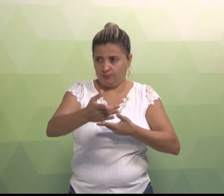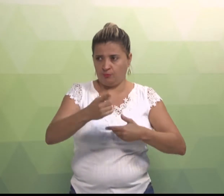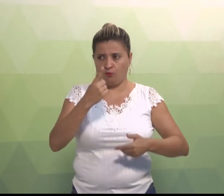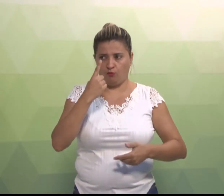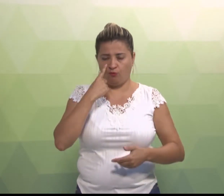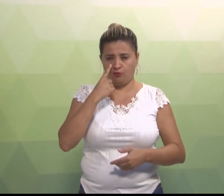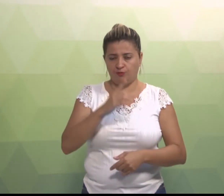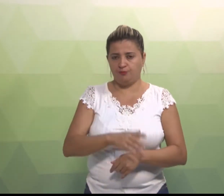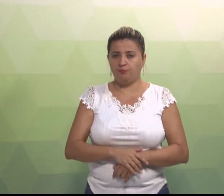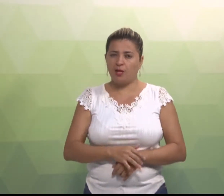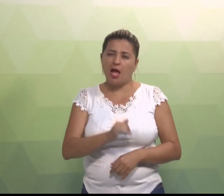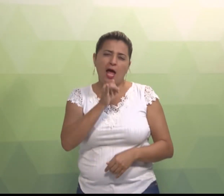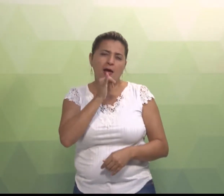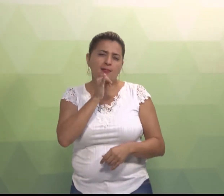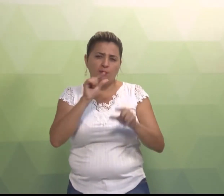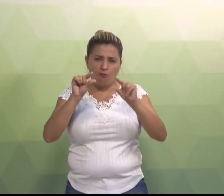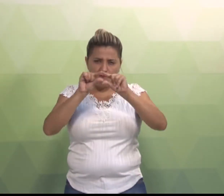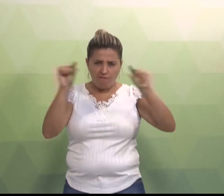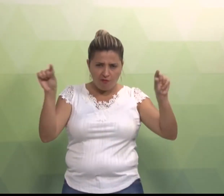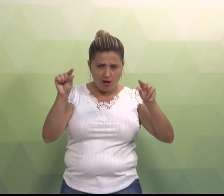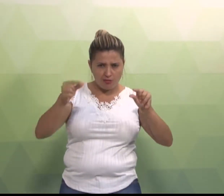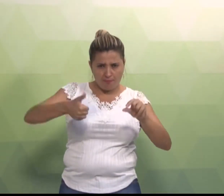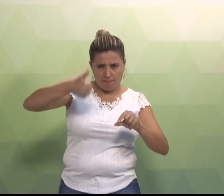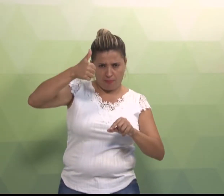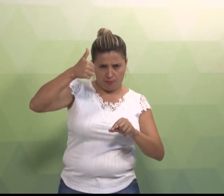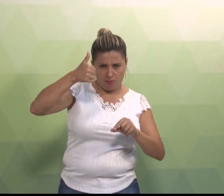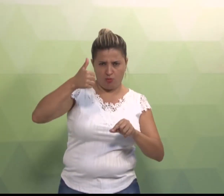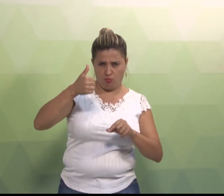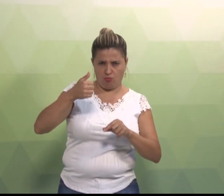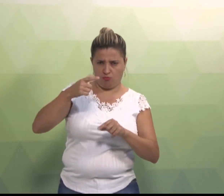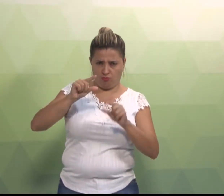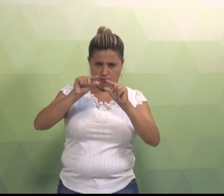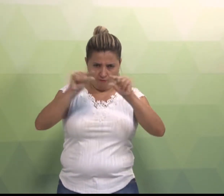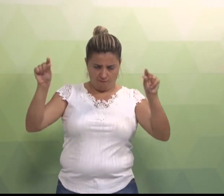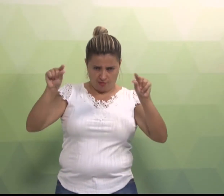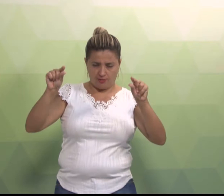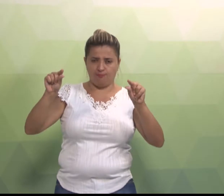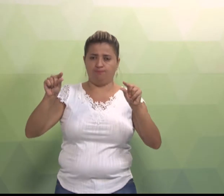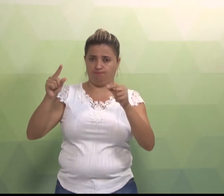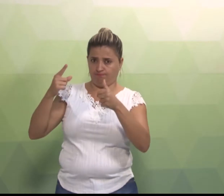posso utilizar esse sinal também. Observem na frase, por exemplo, na primeira frase.